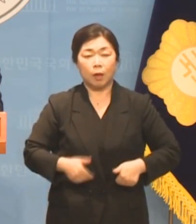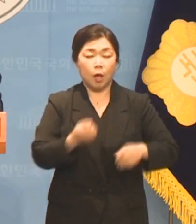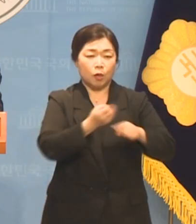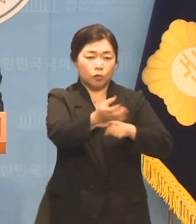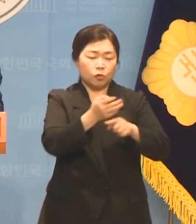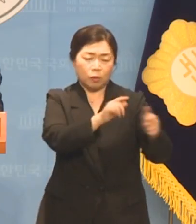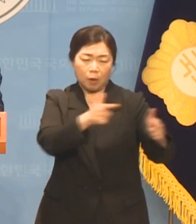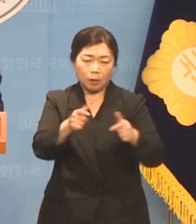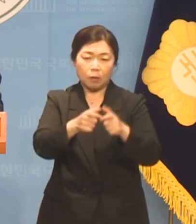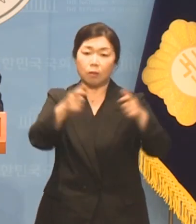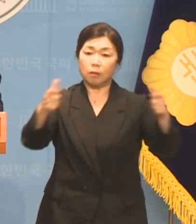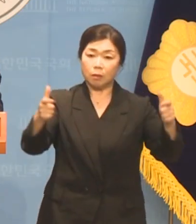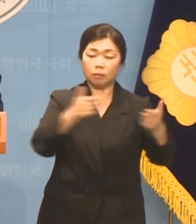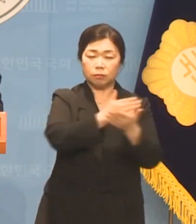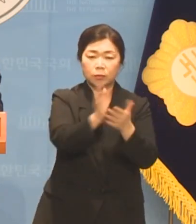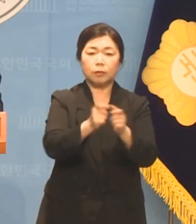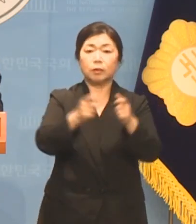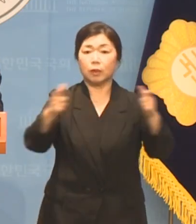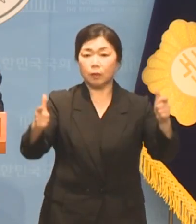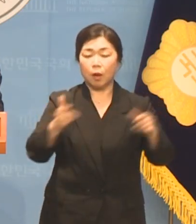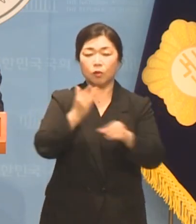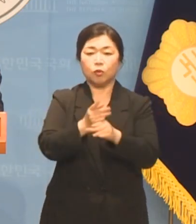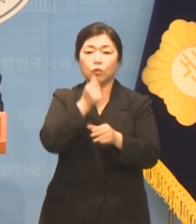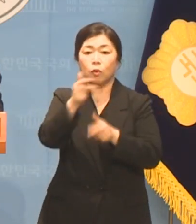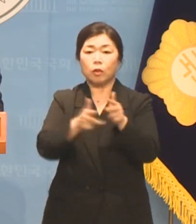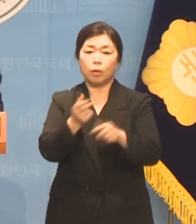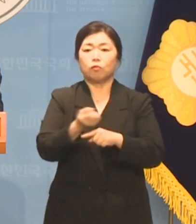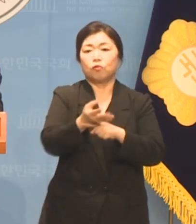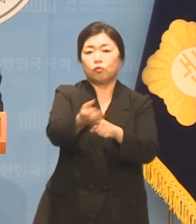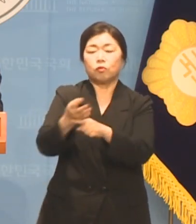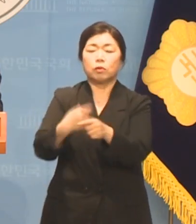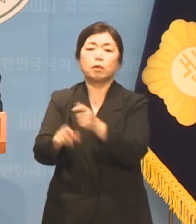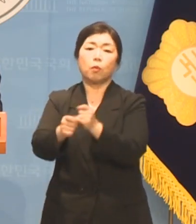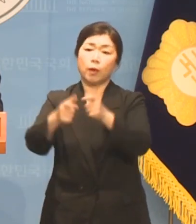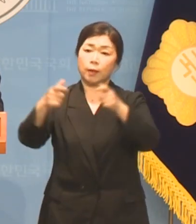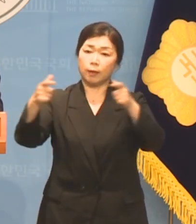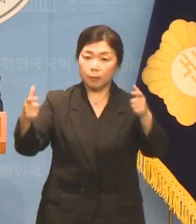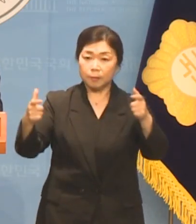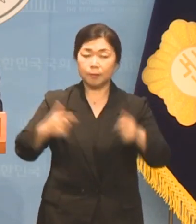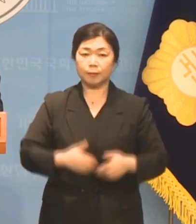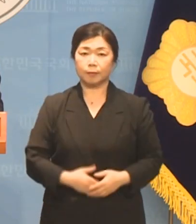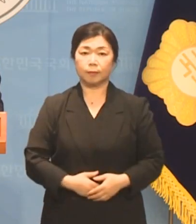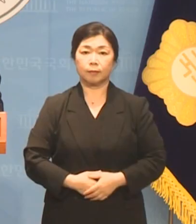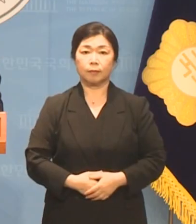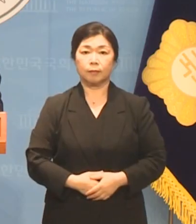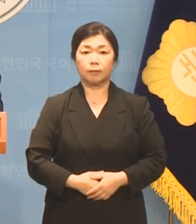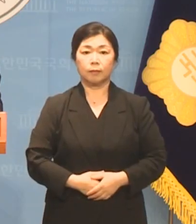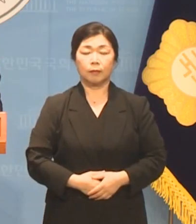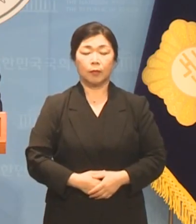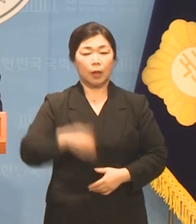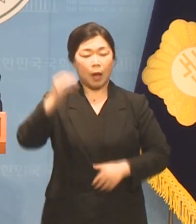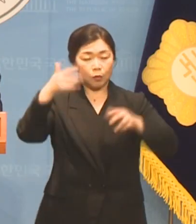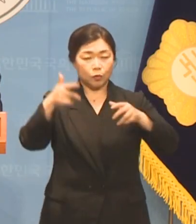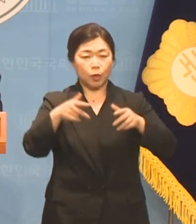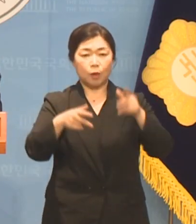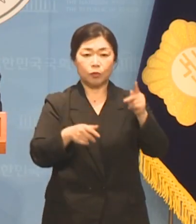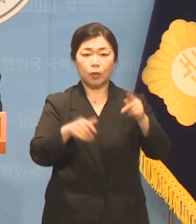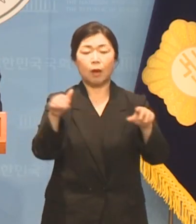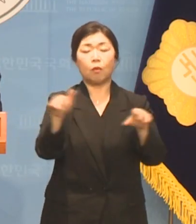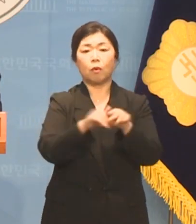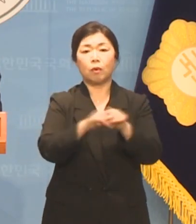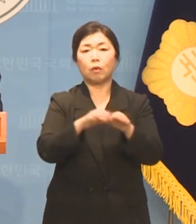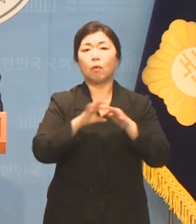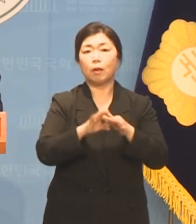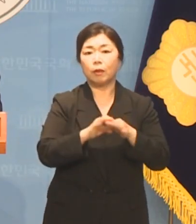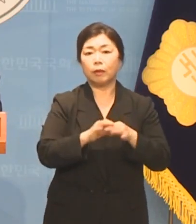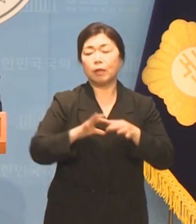통해 수출기업의 새로운 무역 운동장을 마련하겠습니다. K 콘텐츠와 연계한